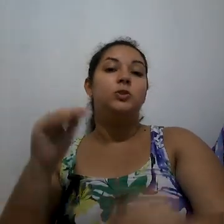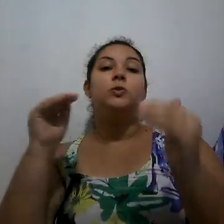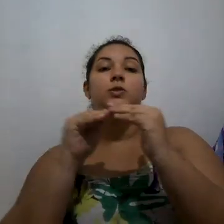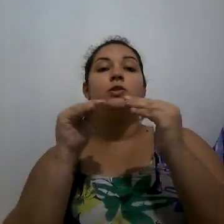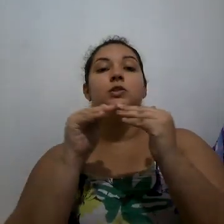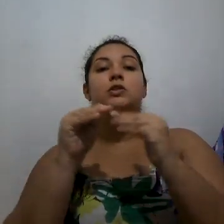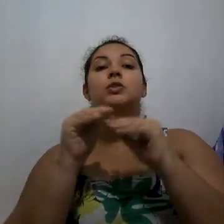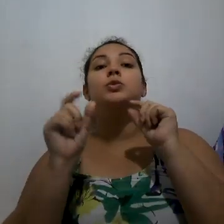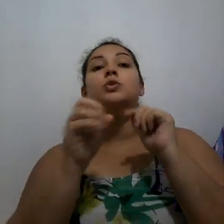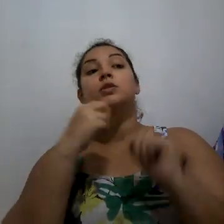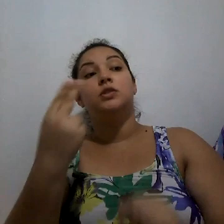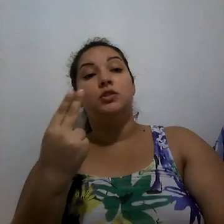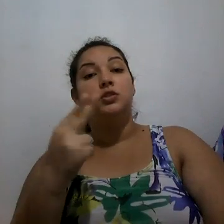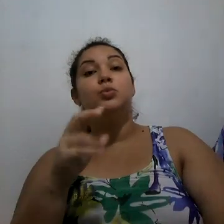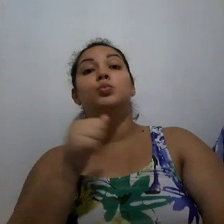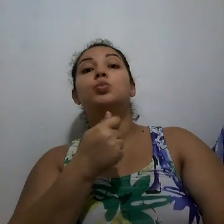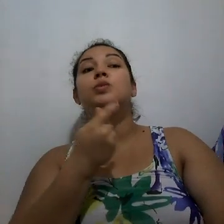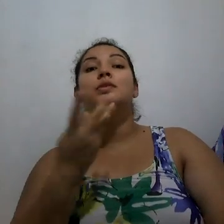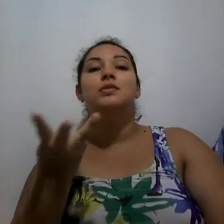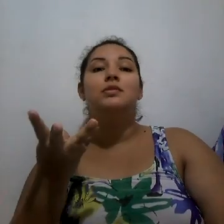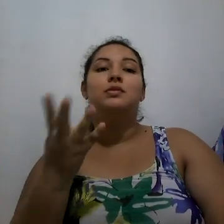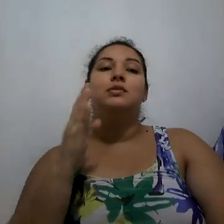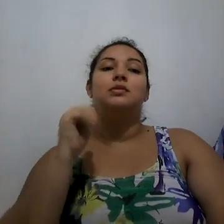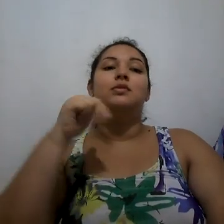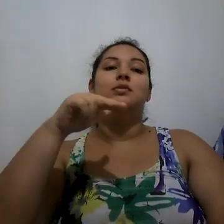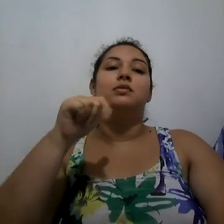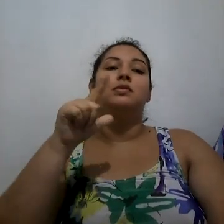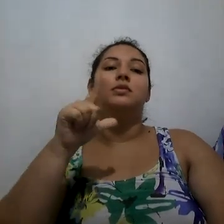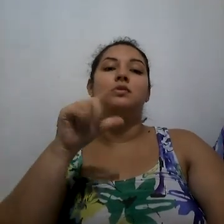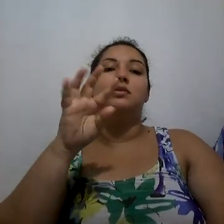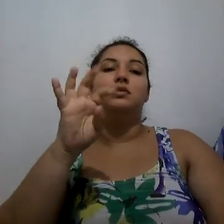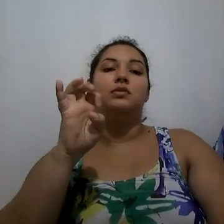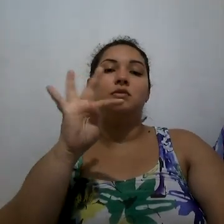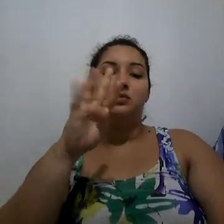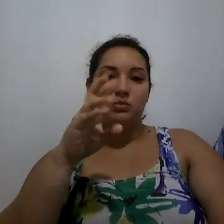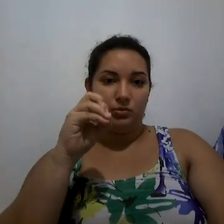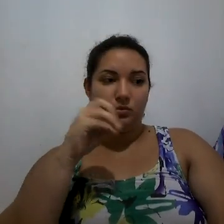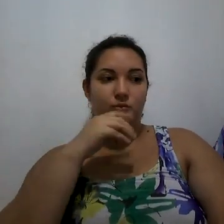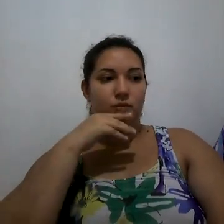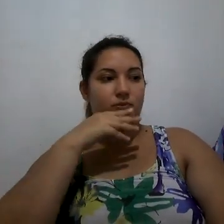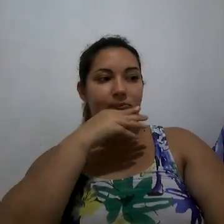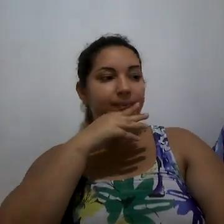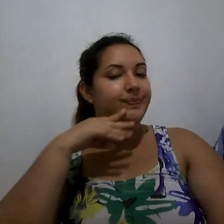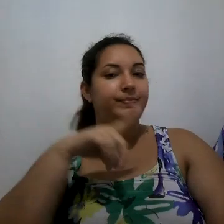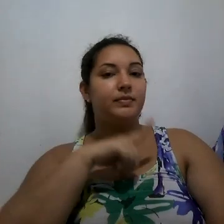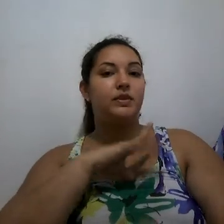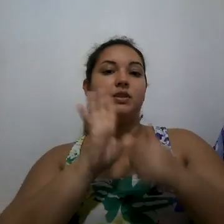seja, com relação à quantidade do analito que vai estar naquela amostra, que vai estar com